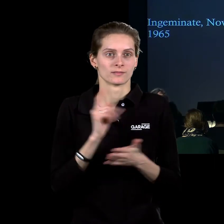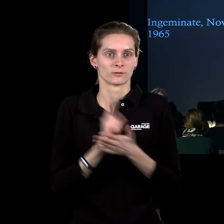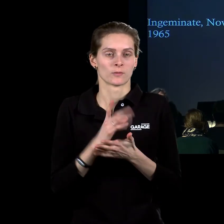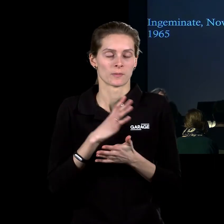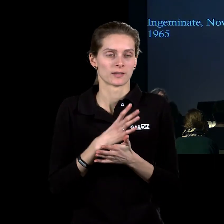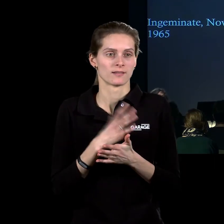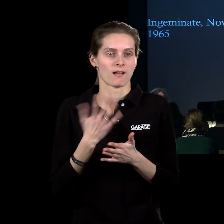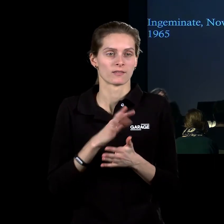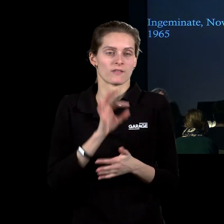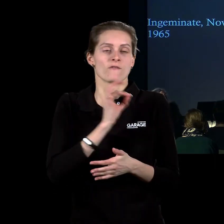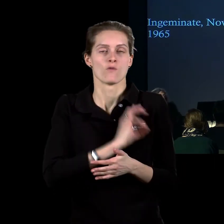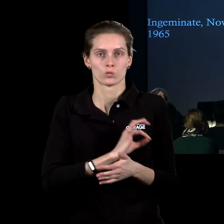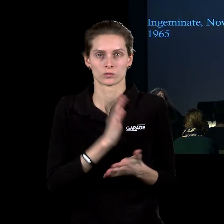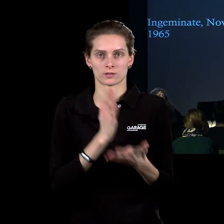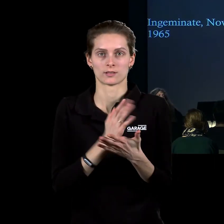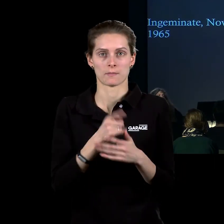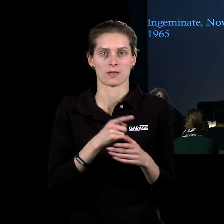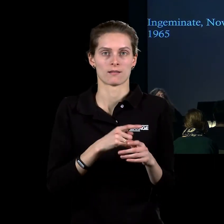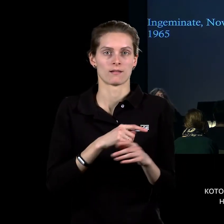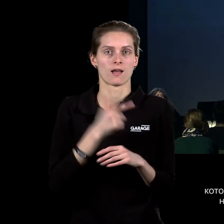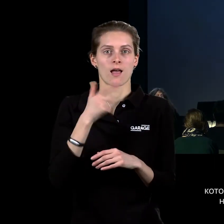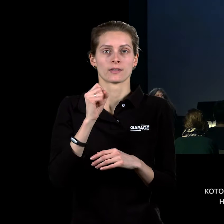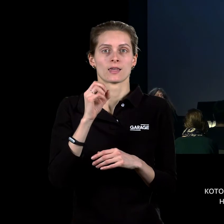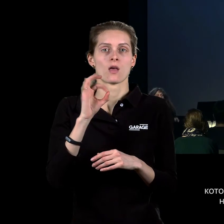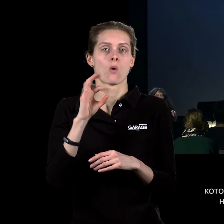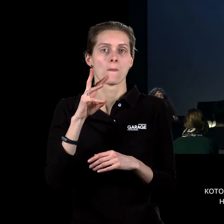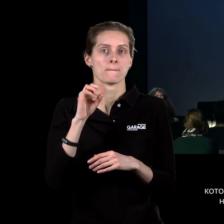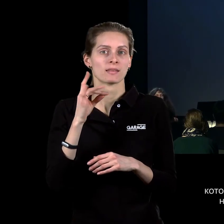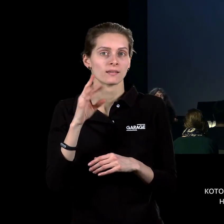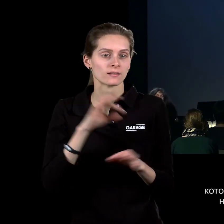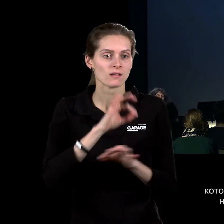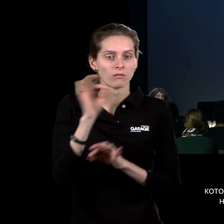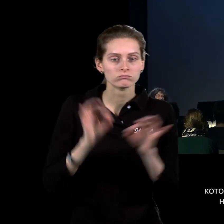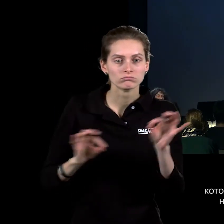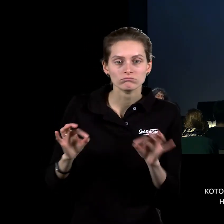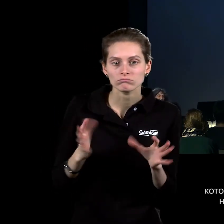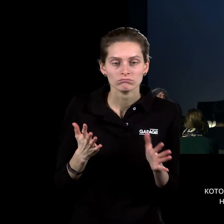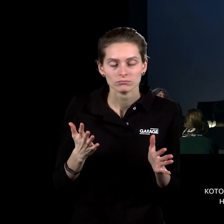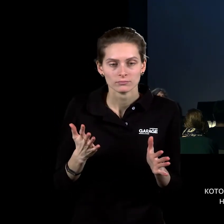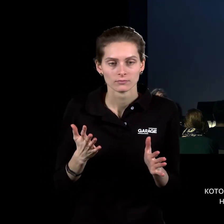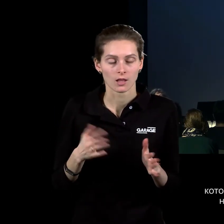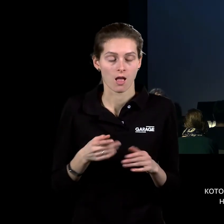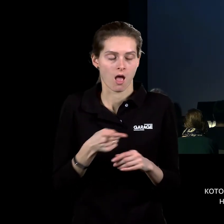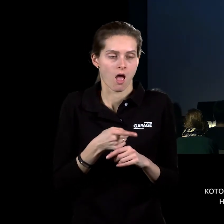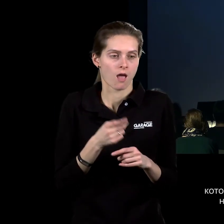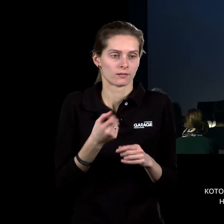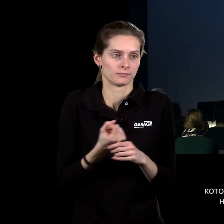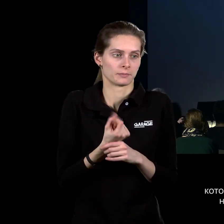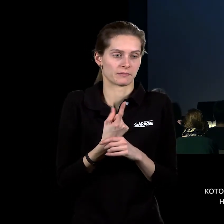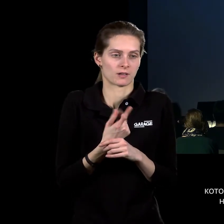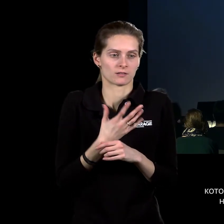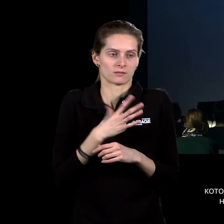должно быть наделено какой-то функцией, что это как бы геометрия, да, но это геометрия, которая абсурдным образом становится, зачем-то